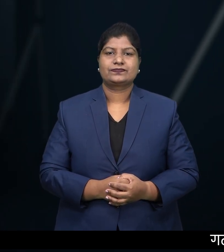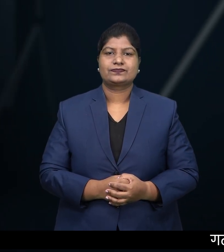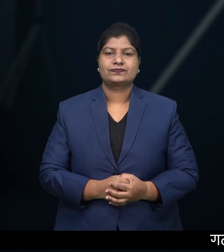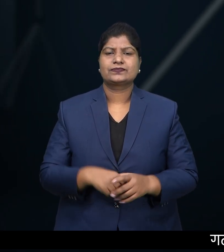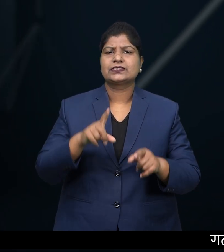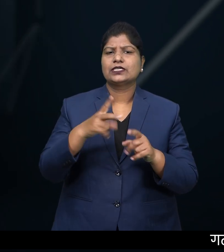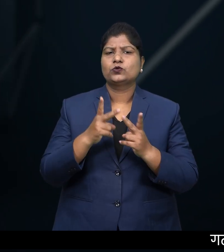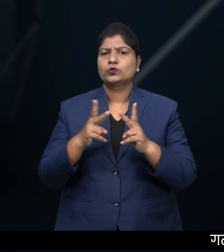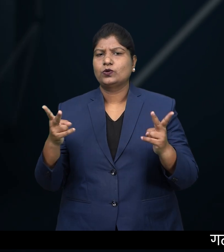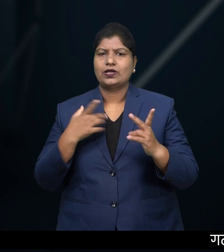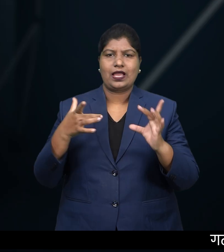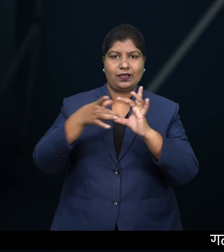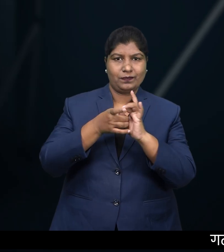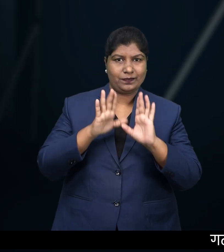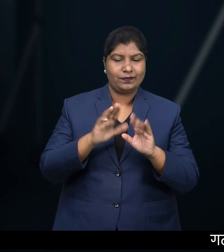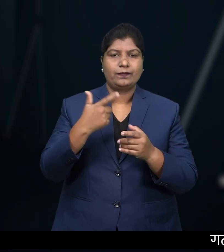गतीचे संयोजन,